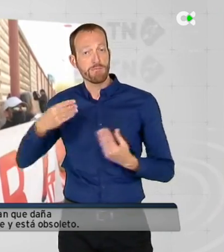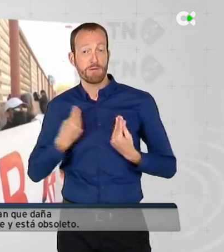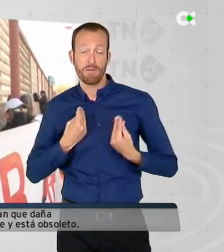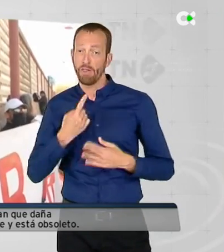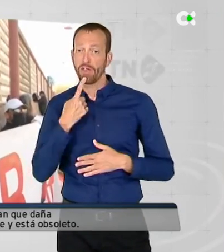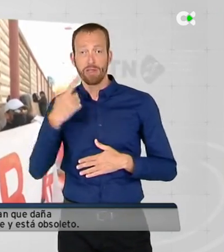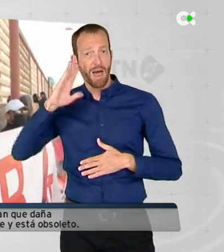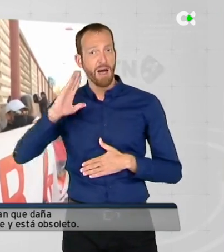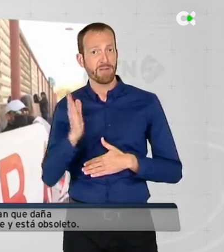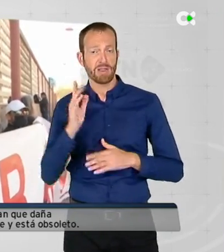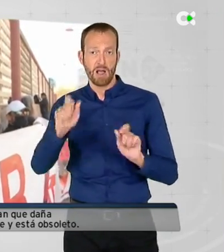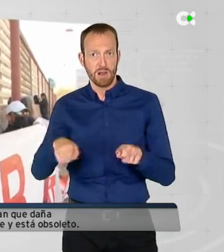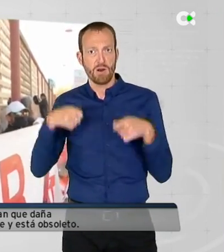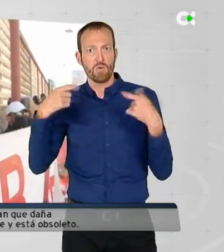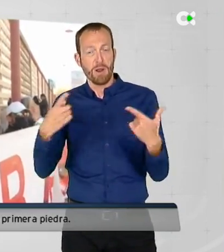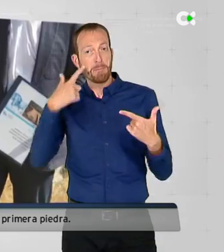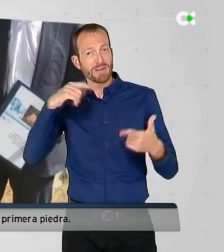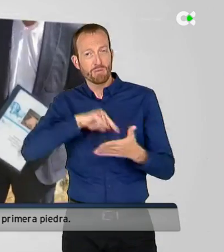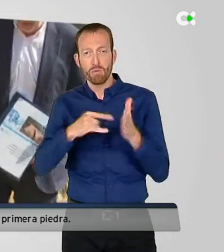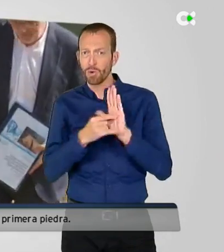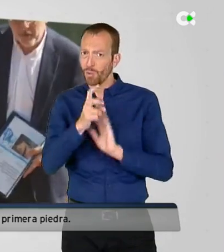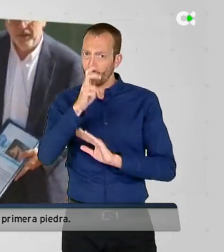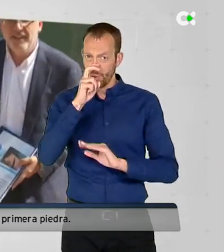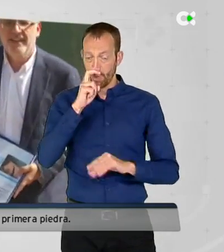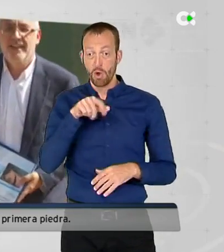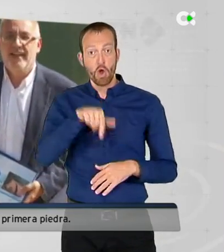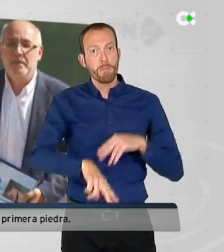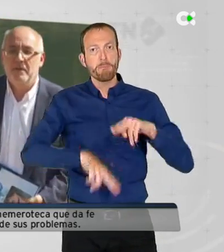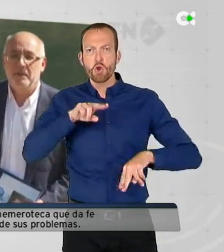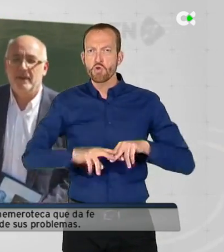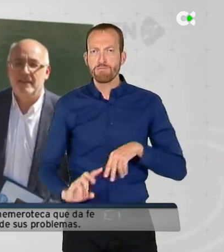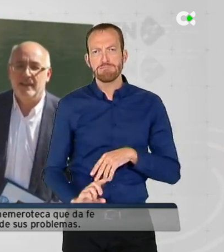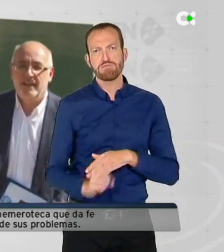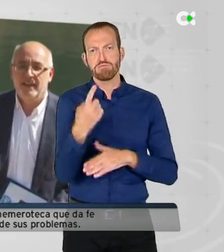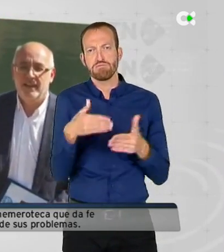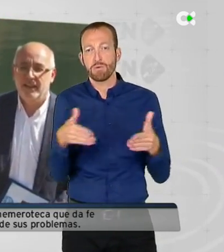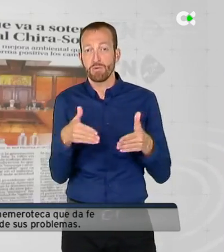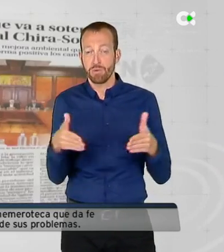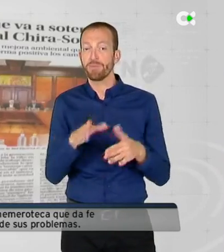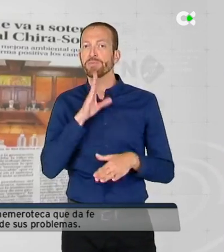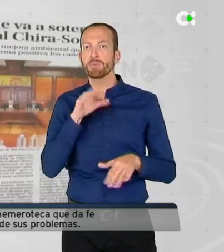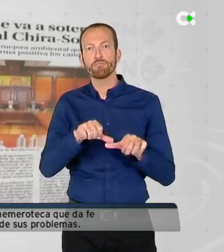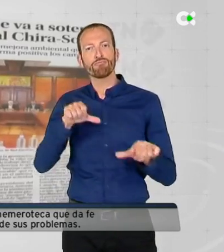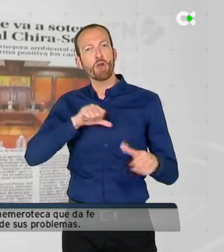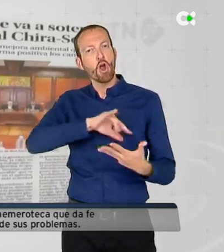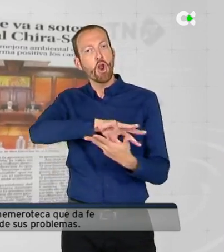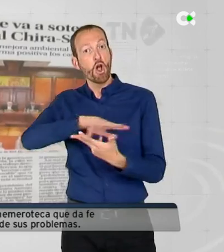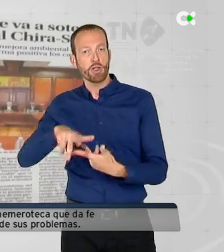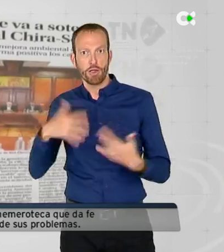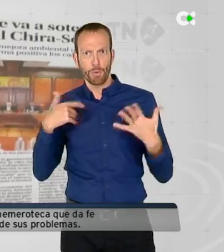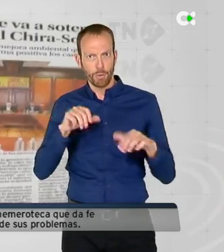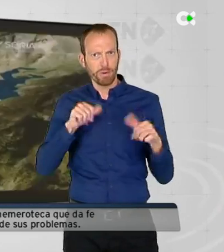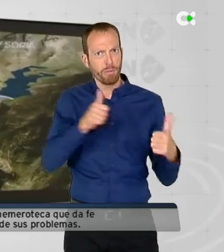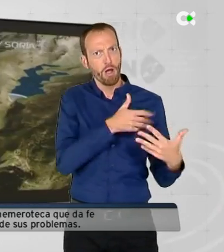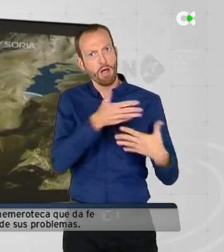Argumentan que daña al medio ambiente y está obsoleto. Hoy se pone la primera piedra atrás, una extensa meroteca que da fe de la iniciativa y de sus